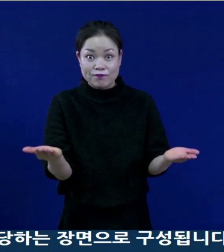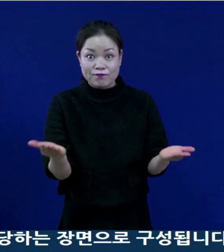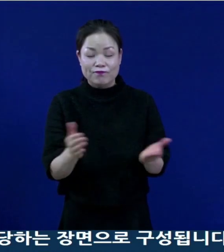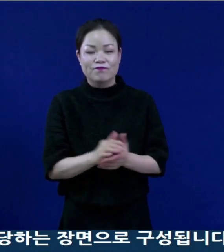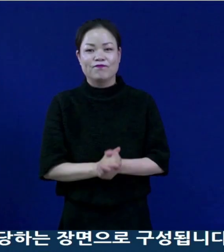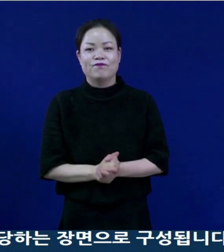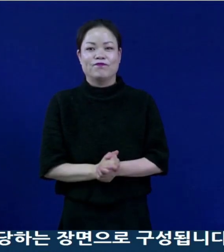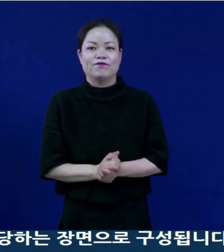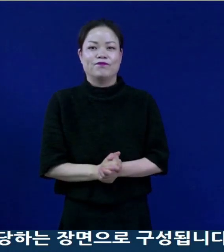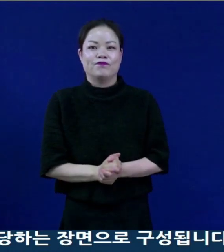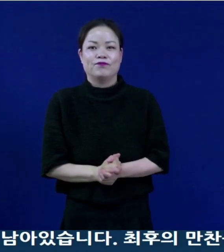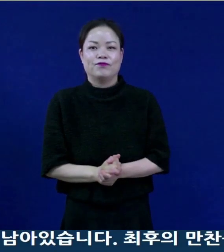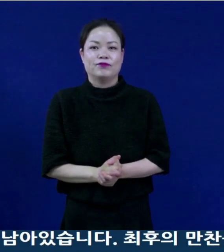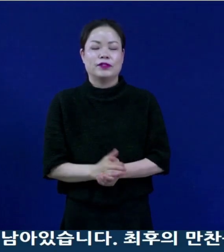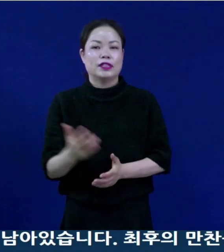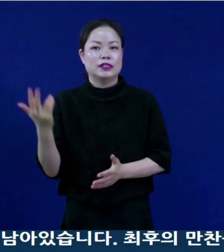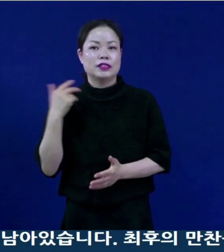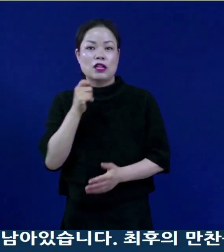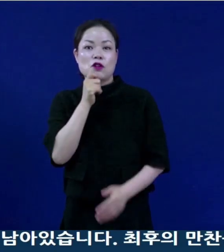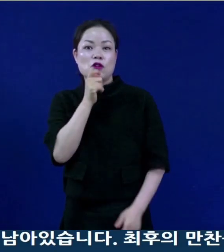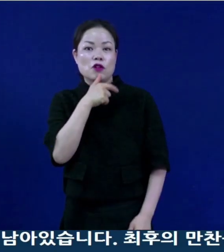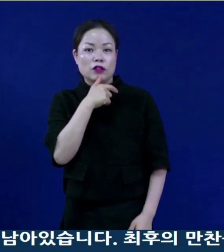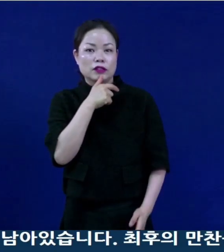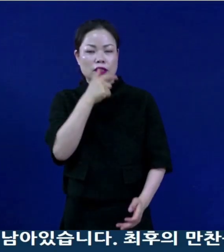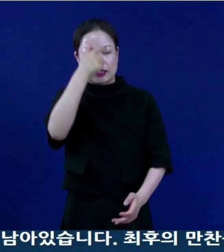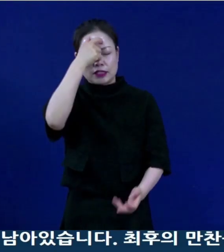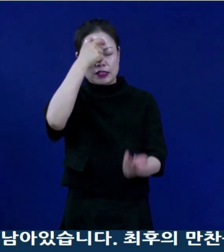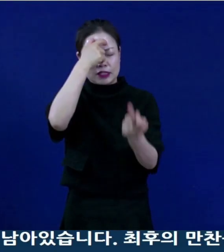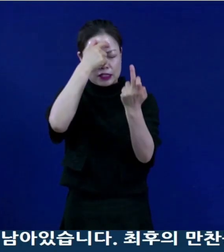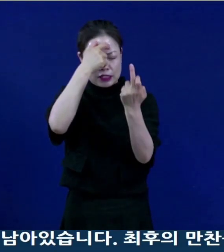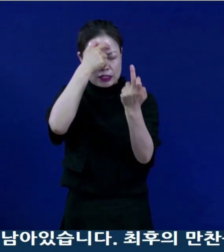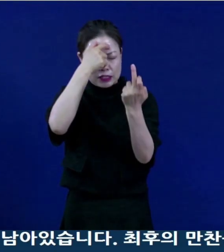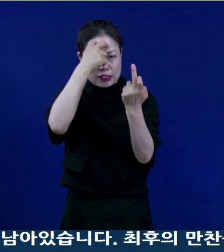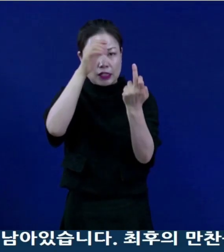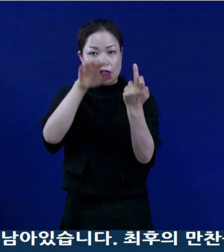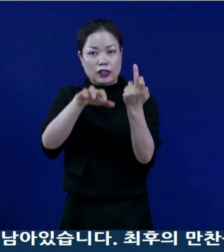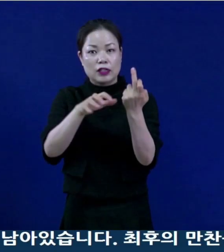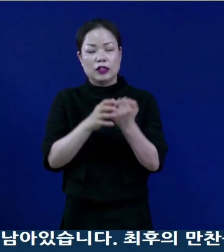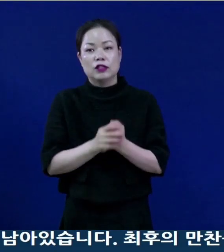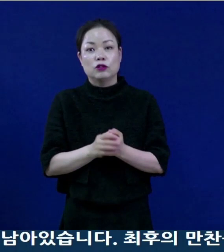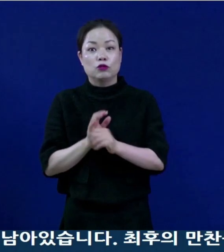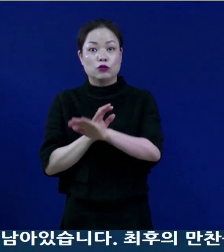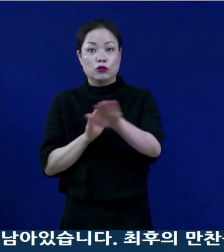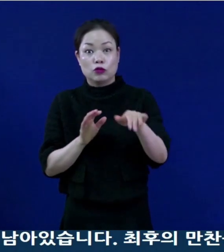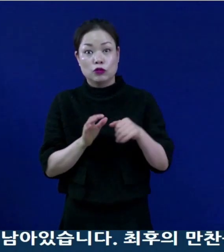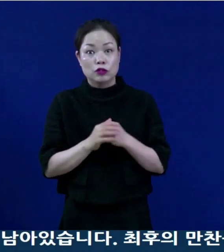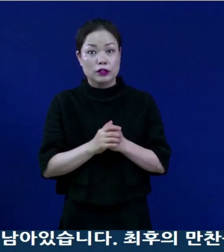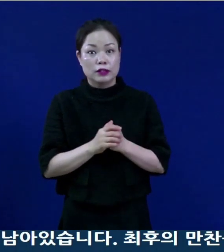정돈이 됐고요. 지난 월요일 날 겟세마네 동산에서 우리는